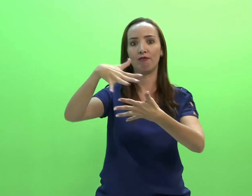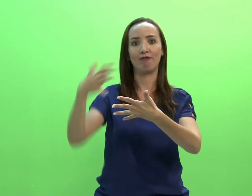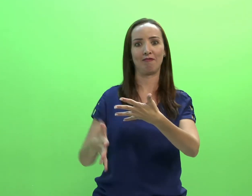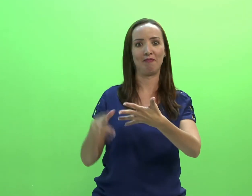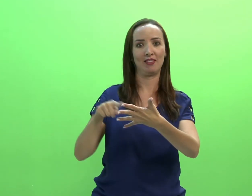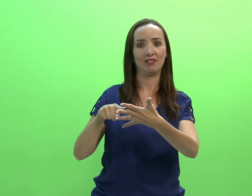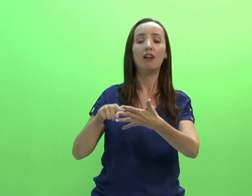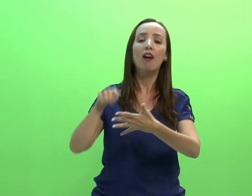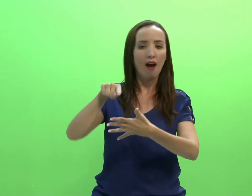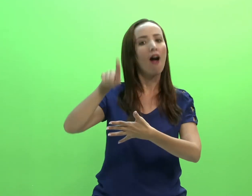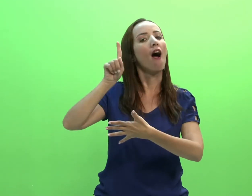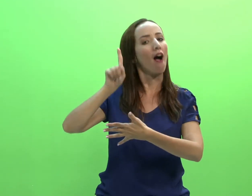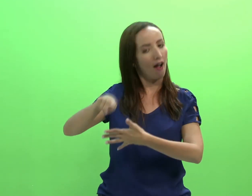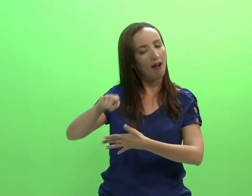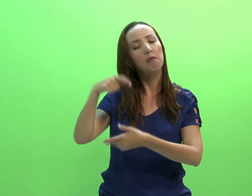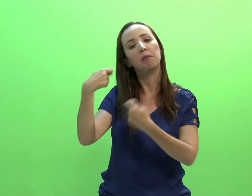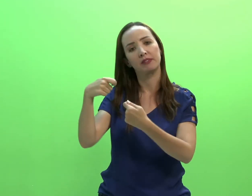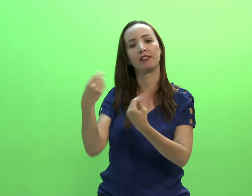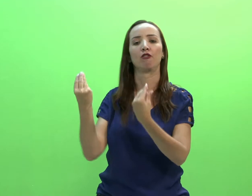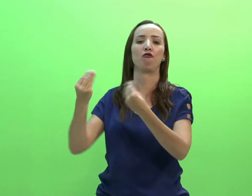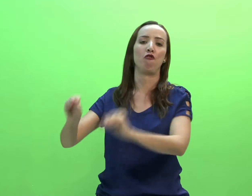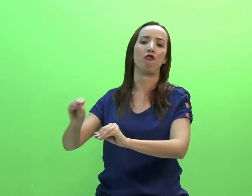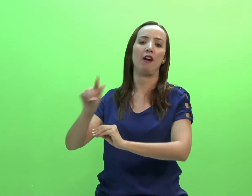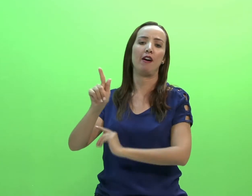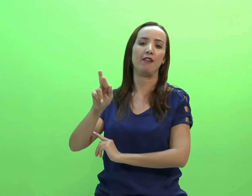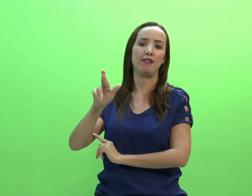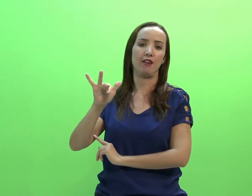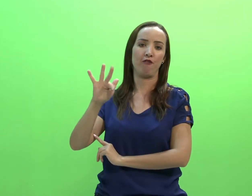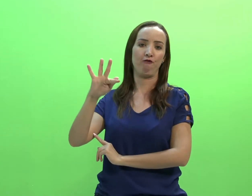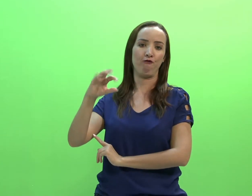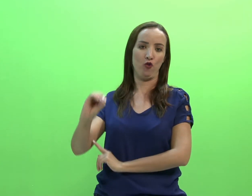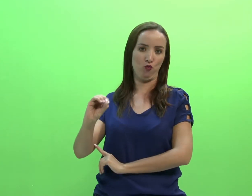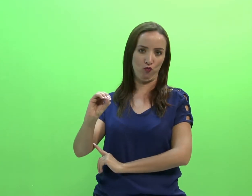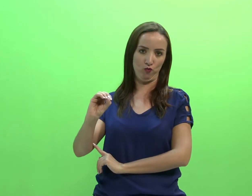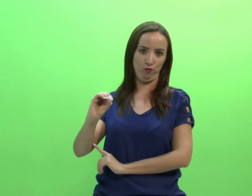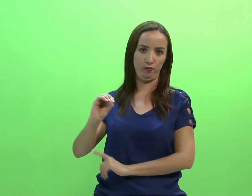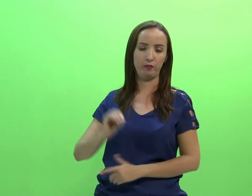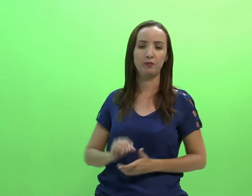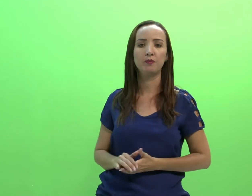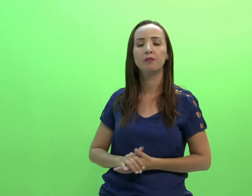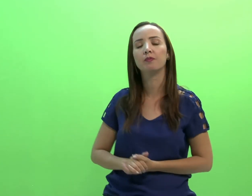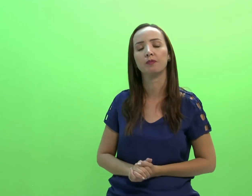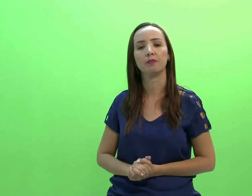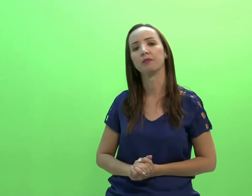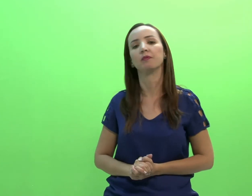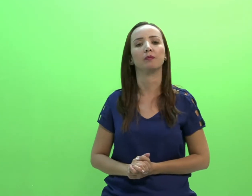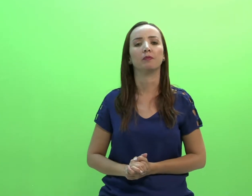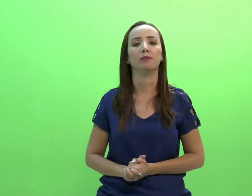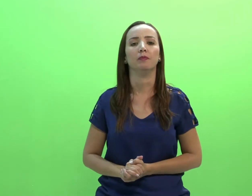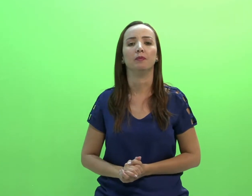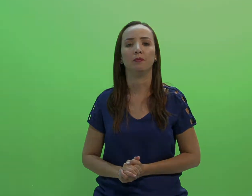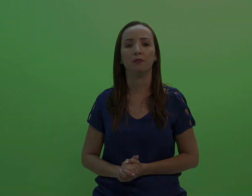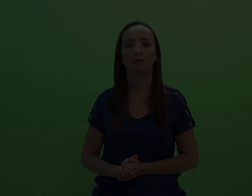no ensino da língua de sinais. Então, você coloca e coloque grifo meu.